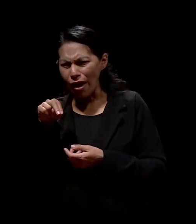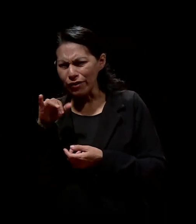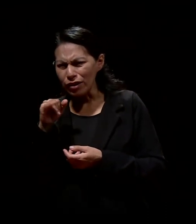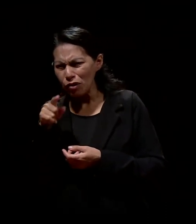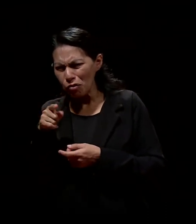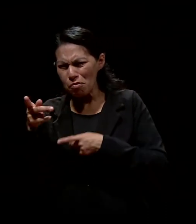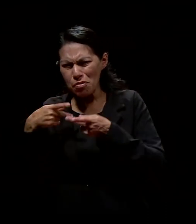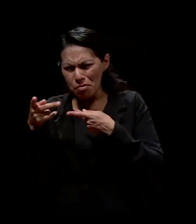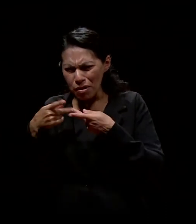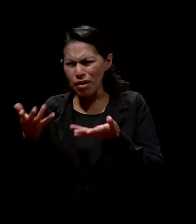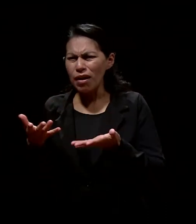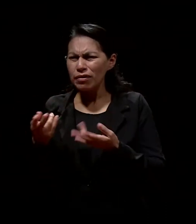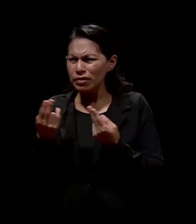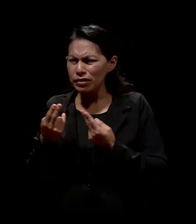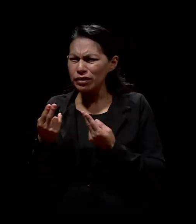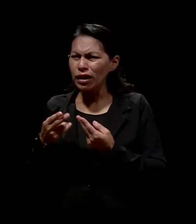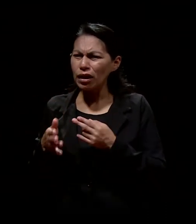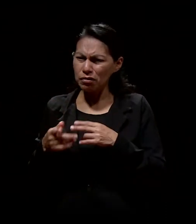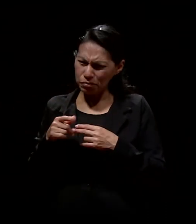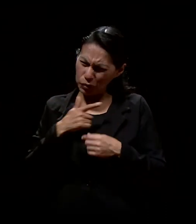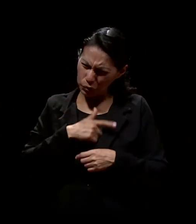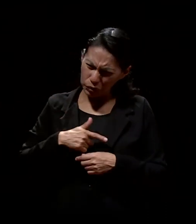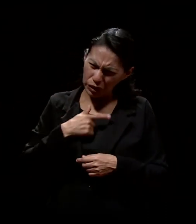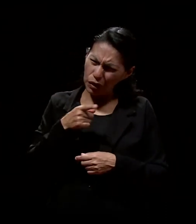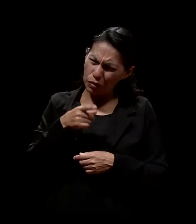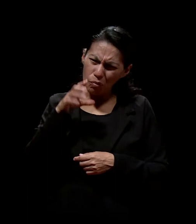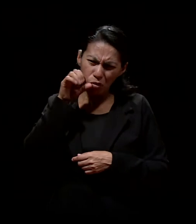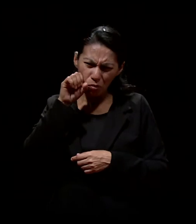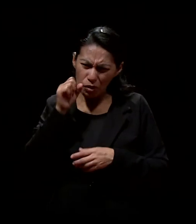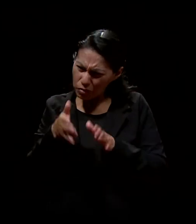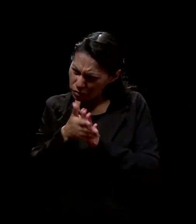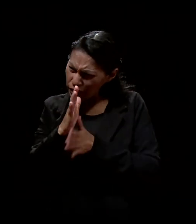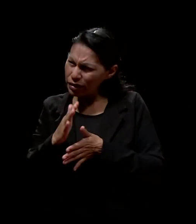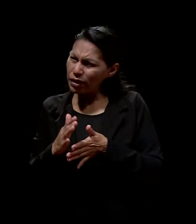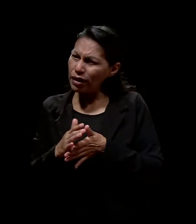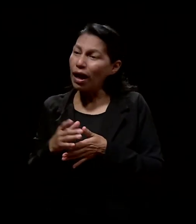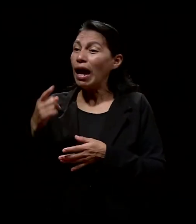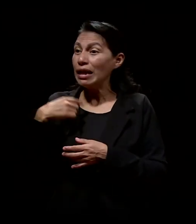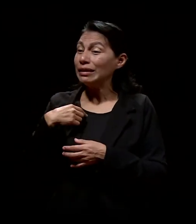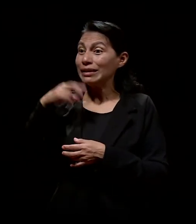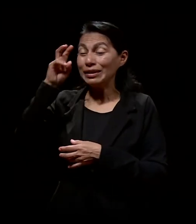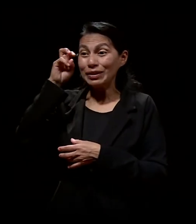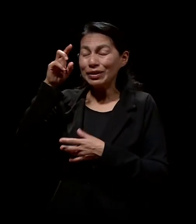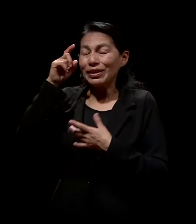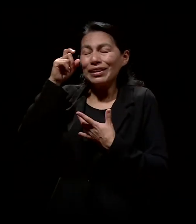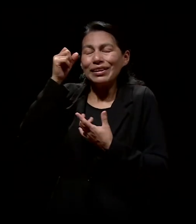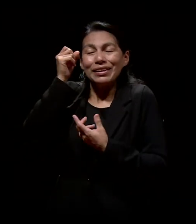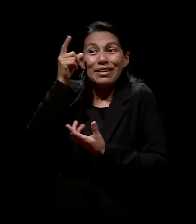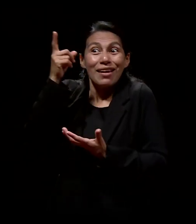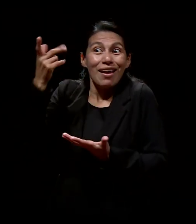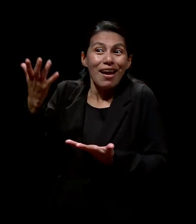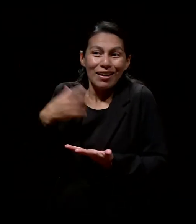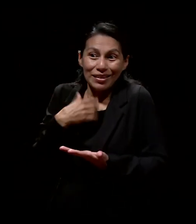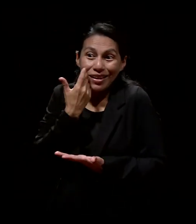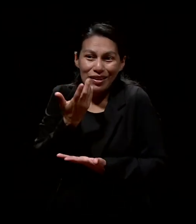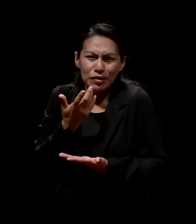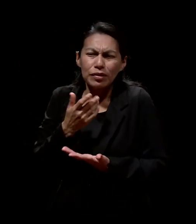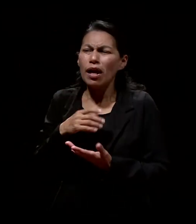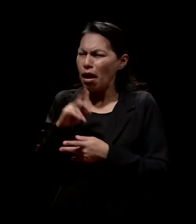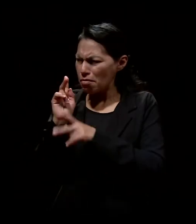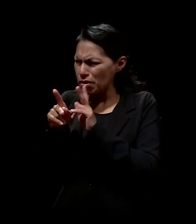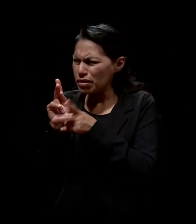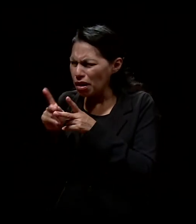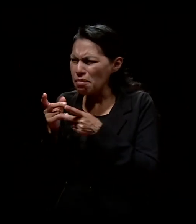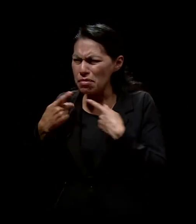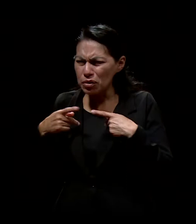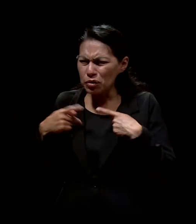que preparar y me gustaría que te fueras a Montemorelos. Y yo le dije, sí, mi sueño es irme a Montemorelos. Y él me dijo, vamos a hablar con algunas personas